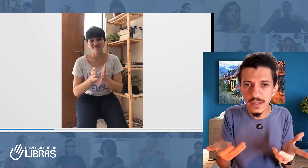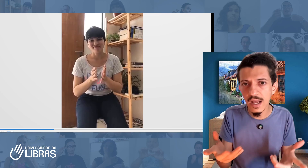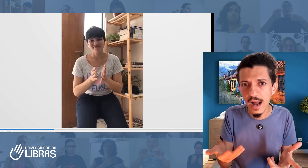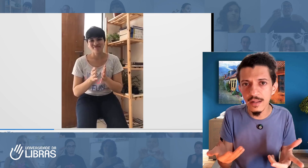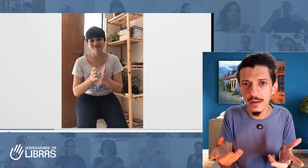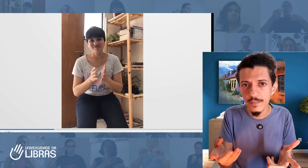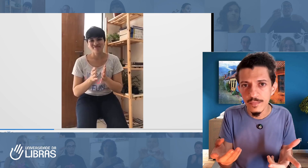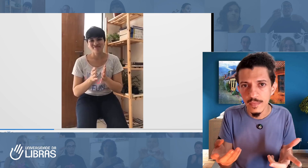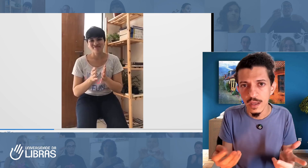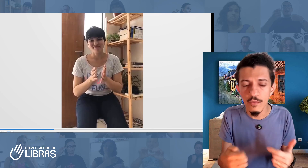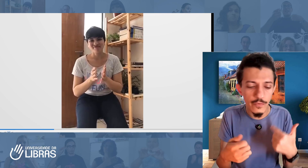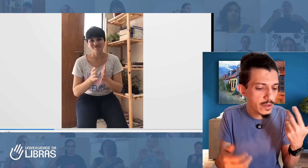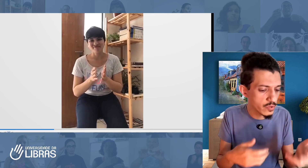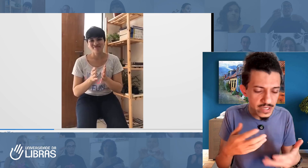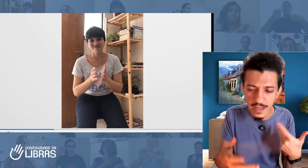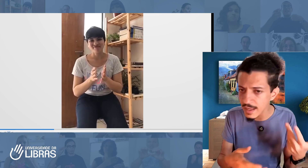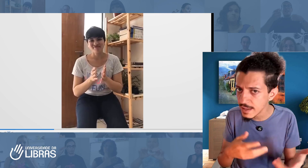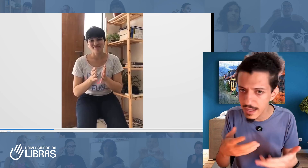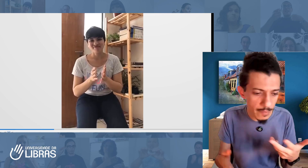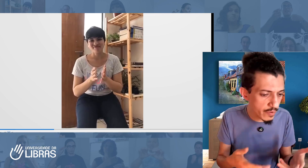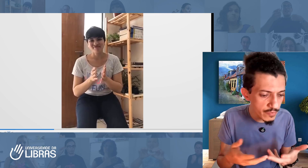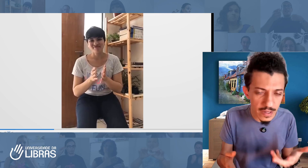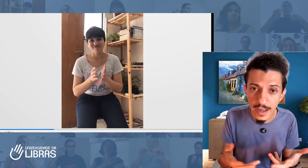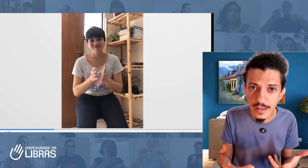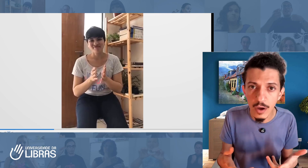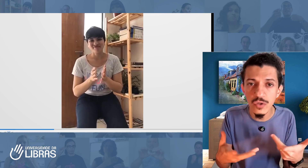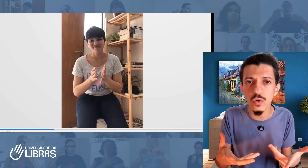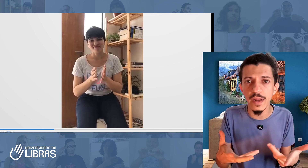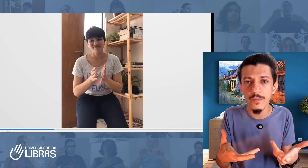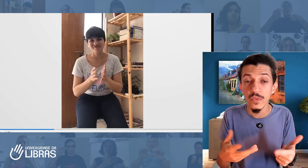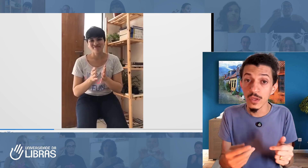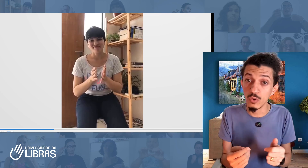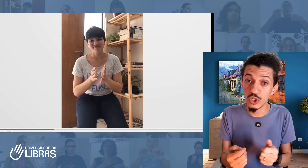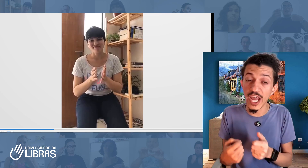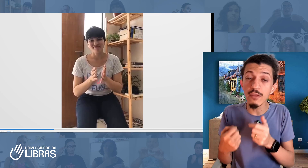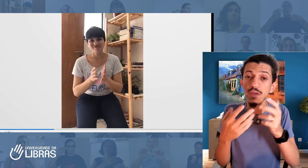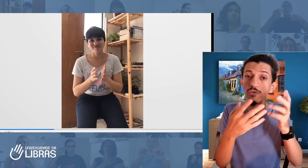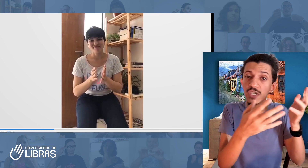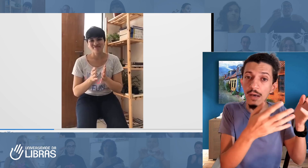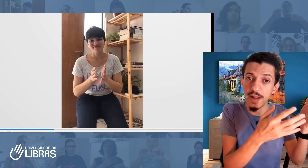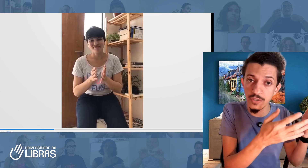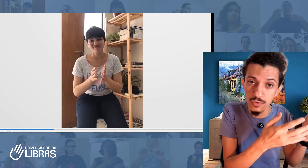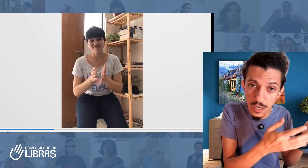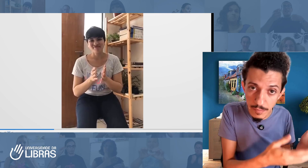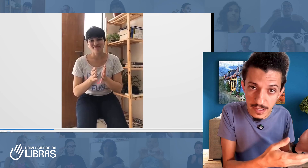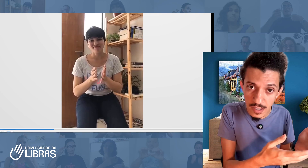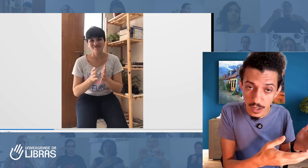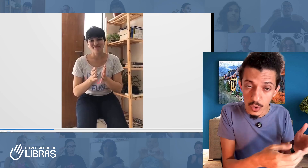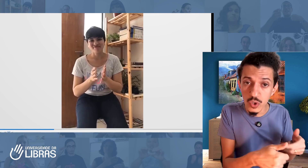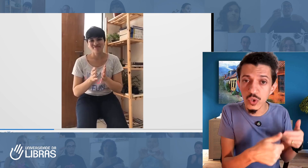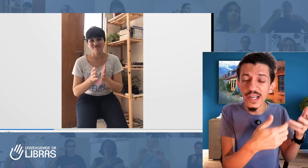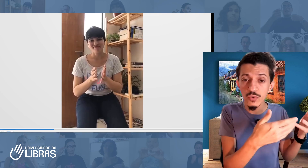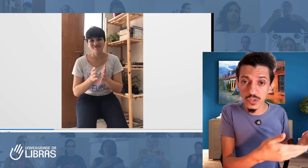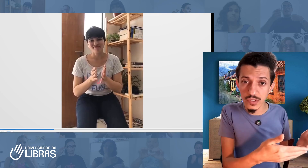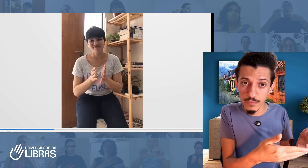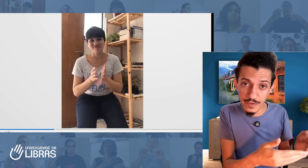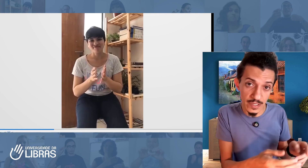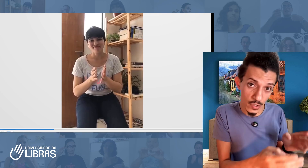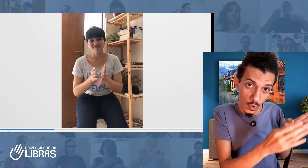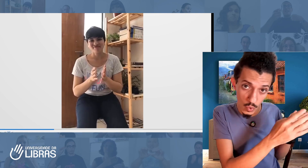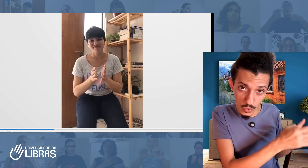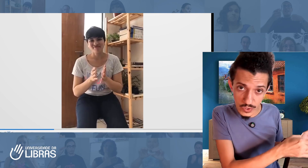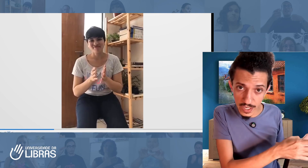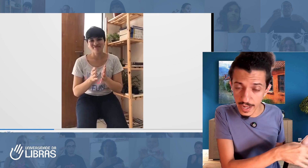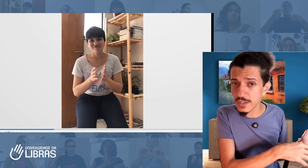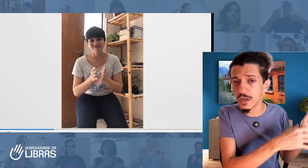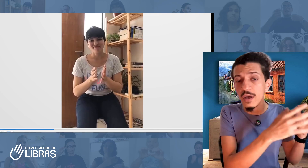coisa errada. E eu fui buscar entender e aprofundar e tal, e eu descobri que o jeito que eu tinha aprendido Libras, nos 2 cursos que eu fiz,